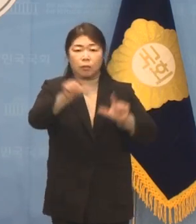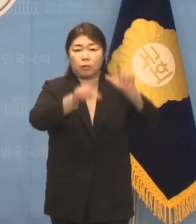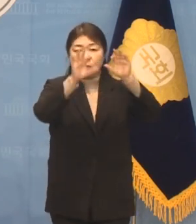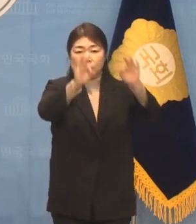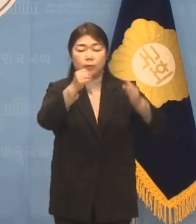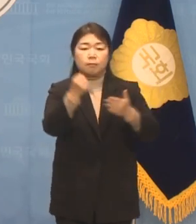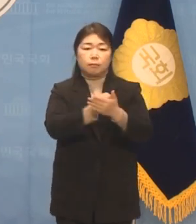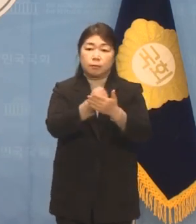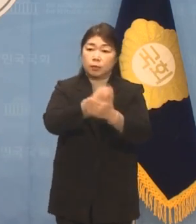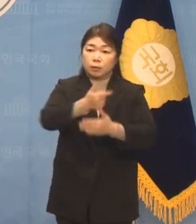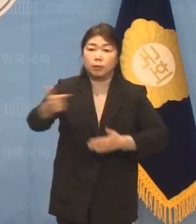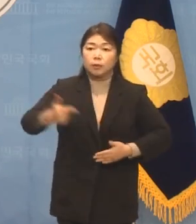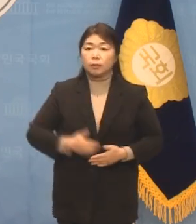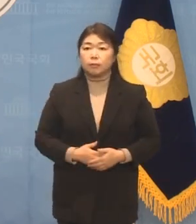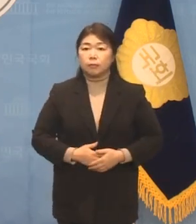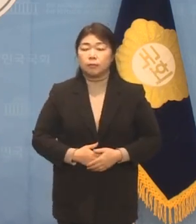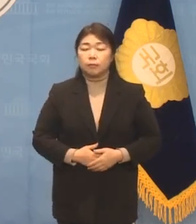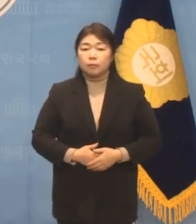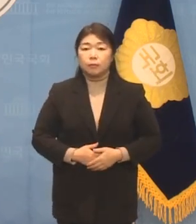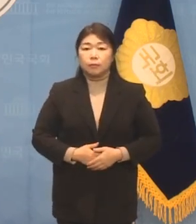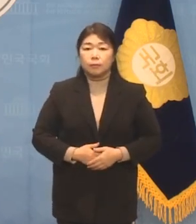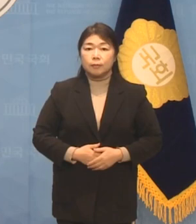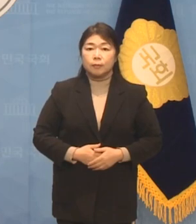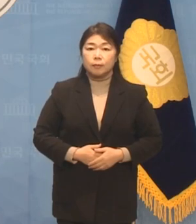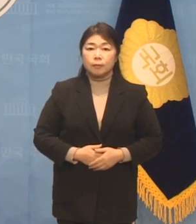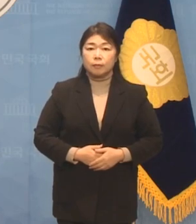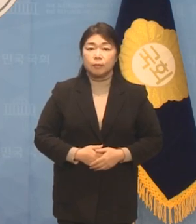없습니다. 이전 대통령은